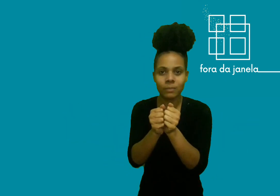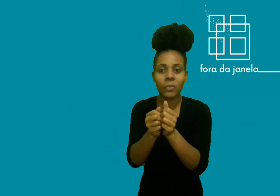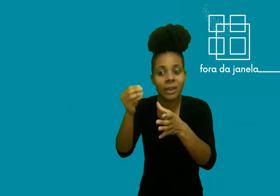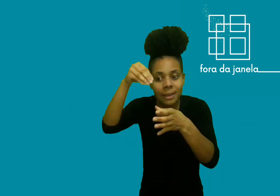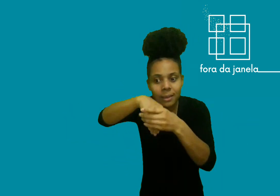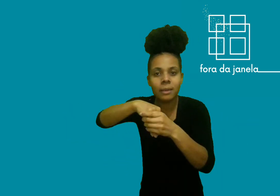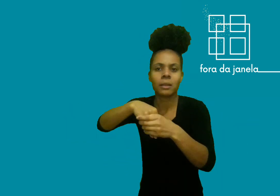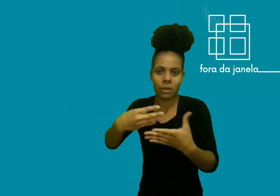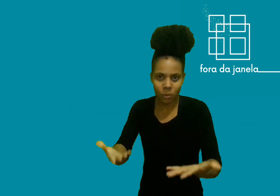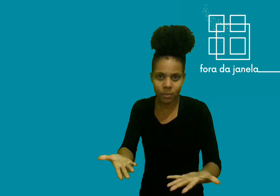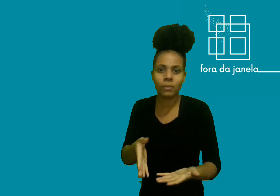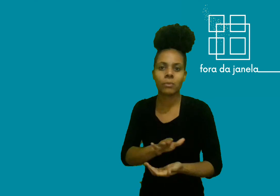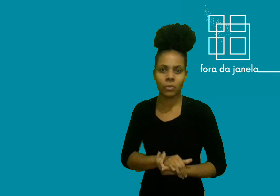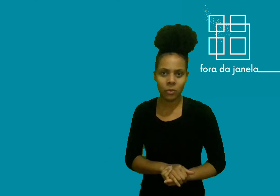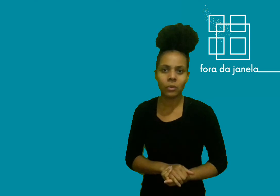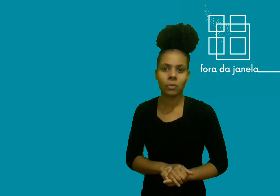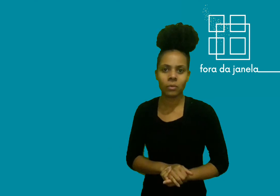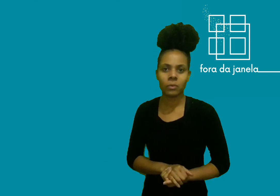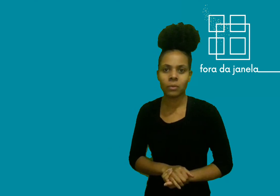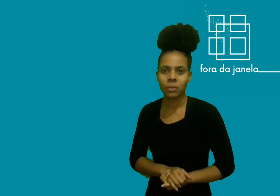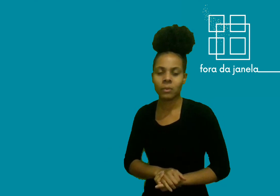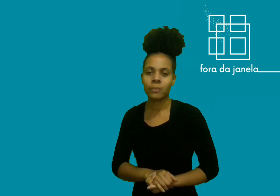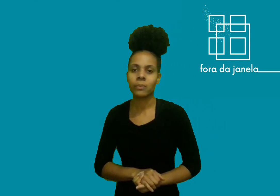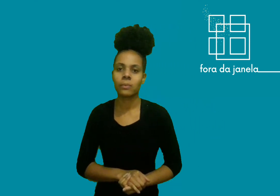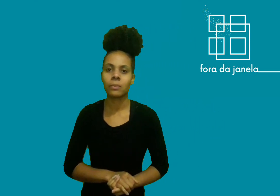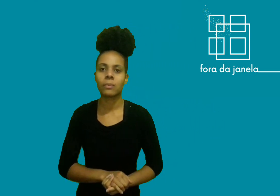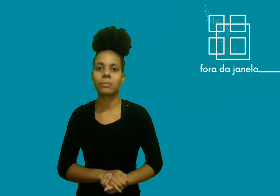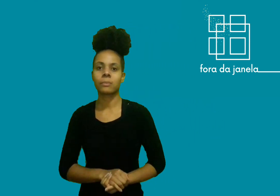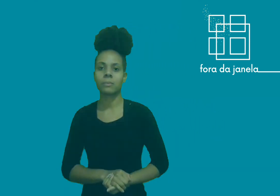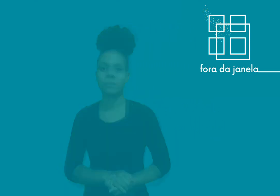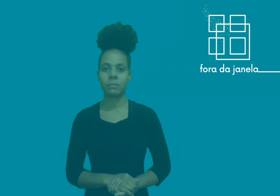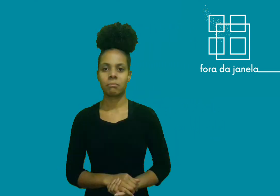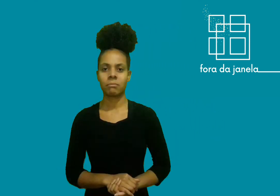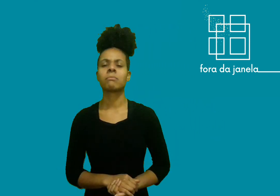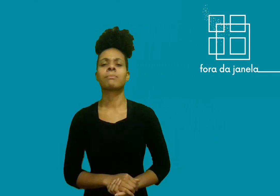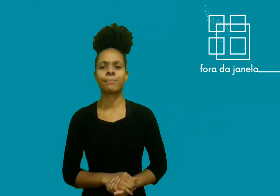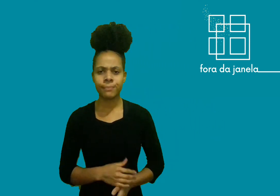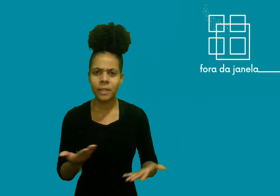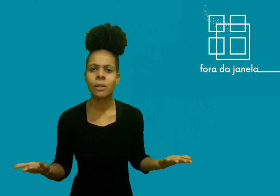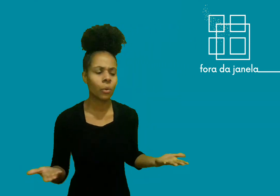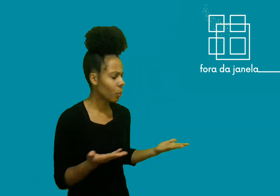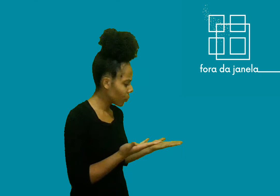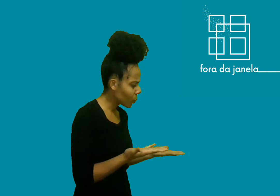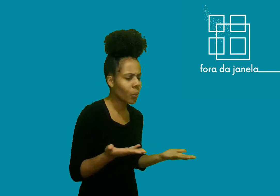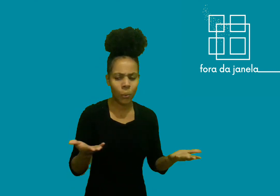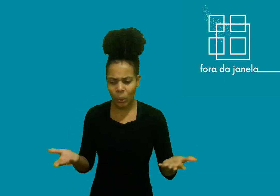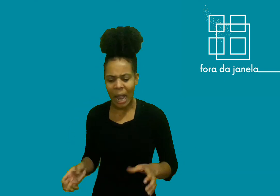especiais, elas não são outra parte da sociedade, elas não são os outros. Eles são a própria sociedade, né? Eles estão aí no meio da